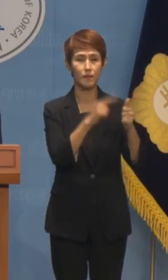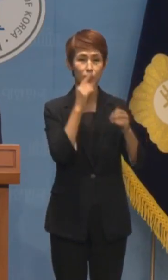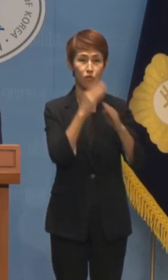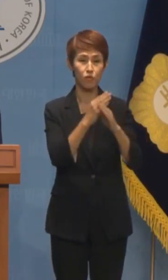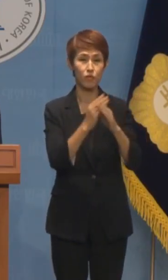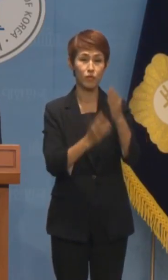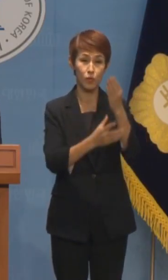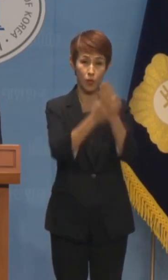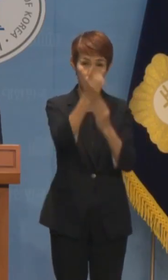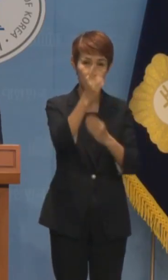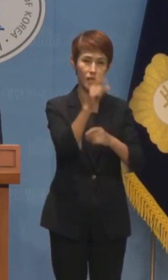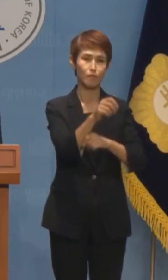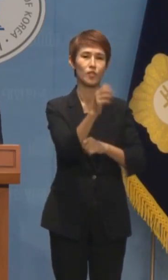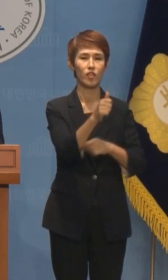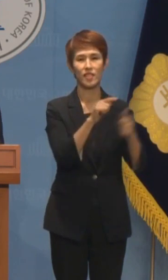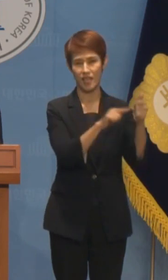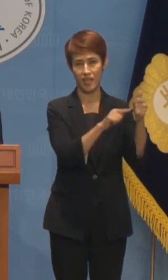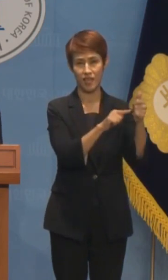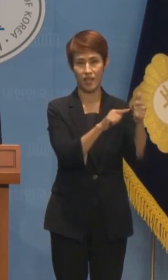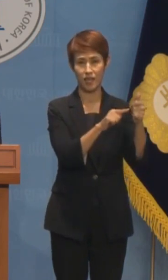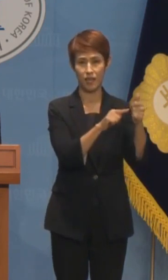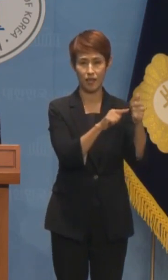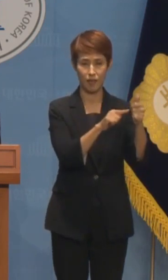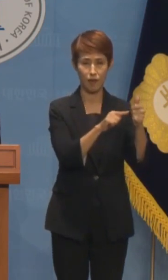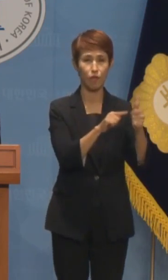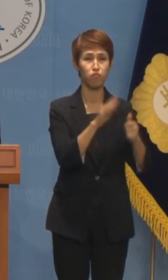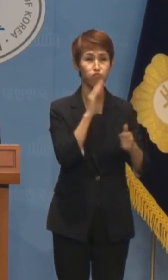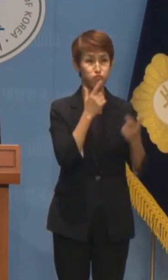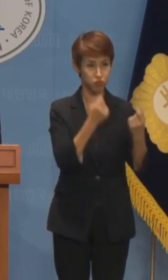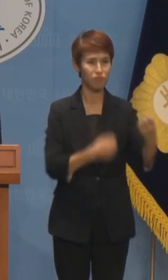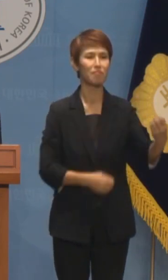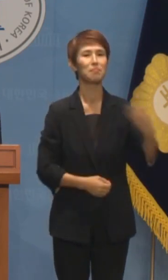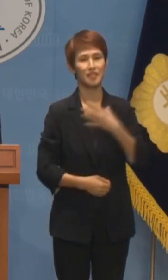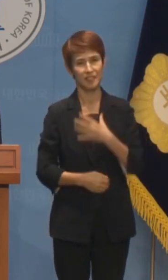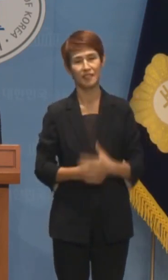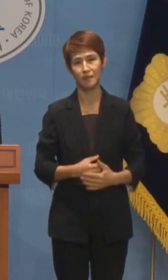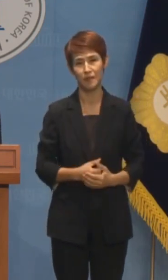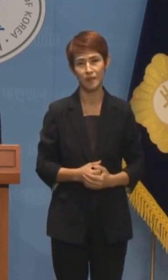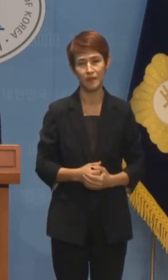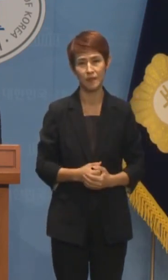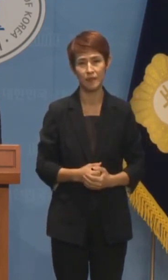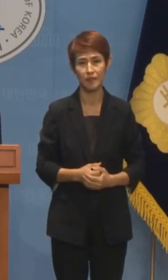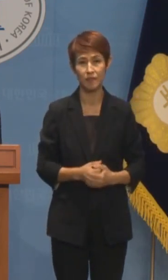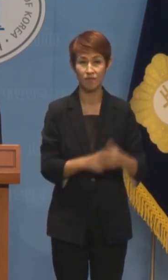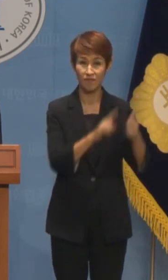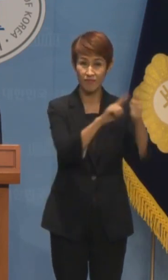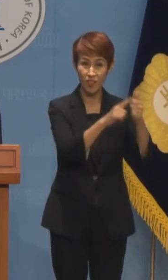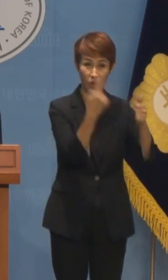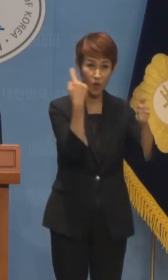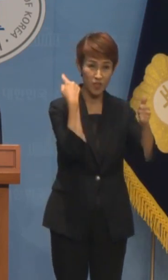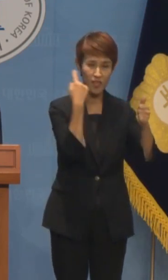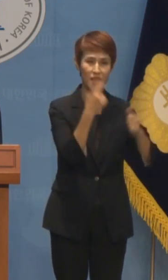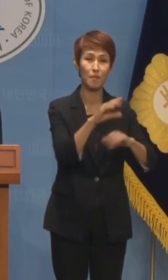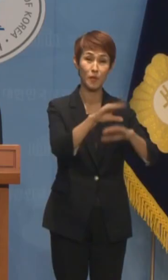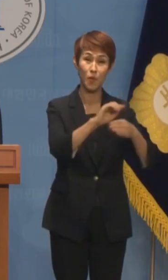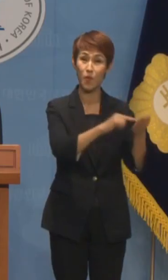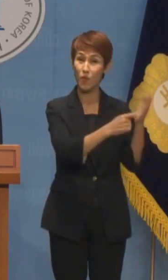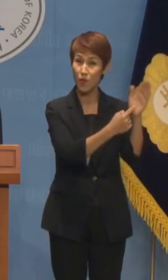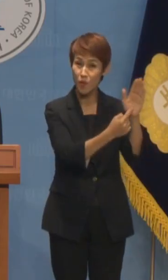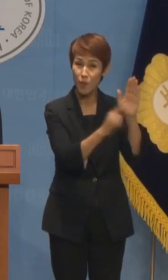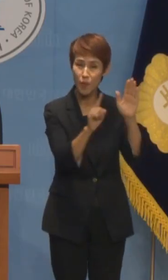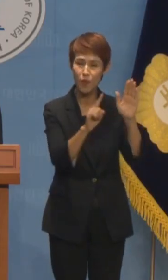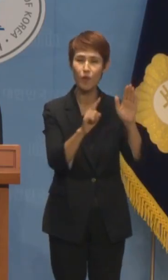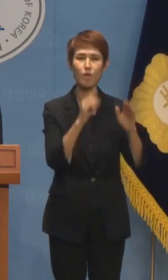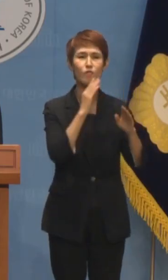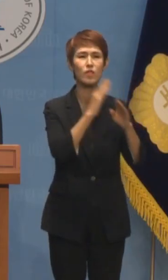민주평화통일자문회의 사무처장이 모처럼 옳은 말을 했습니다. 태 처장은 어제 채널A에 출연해서